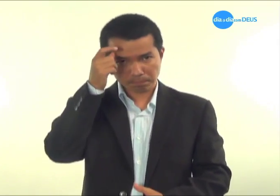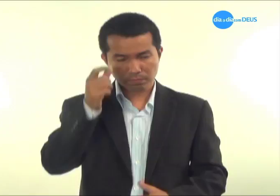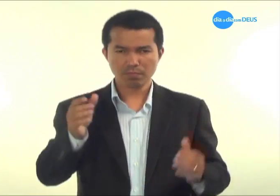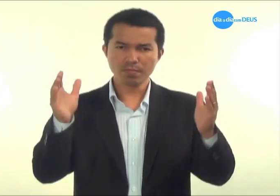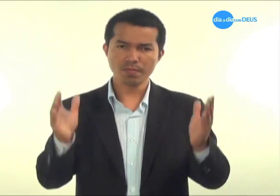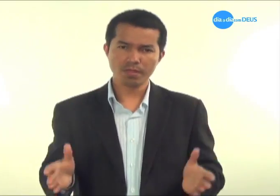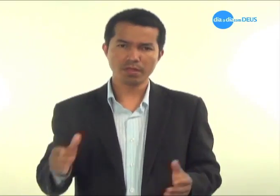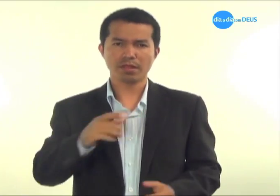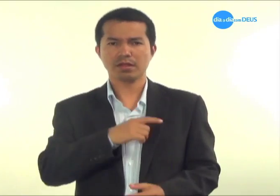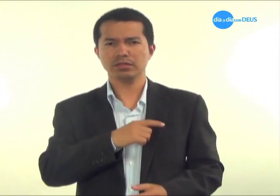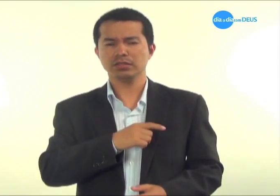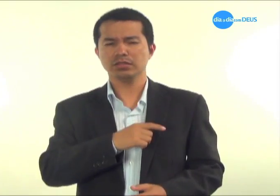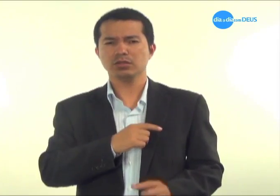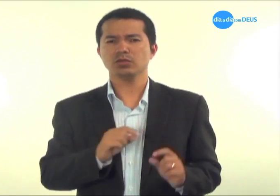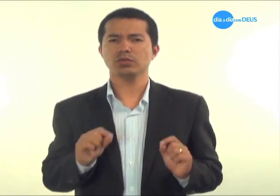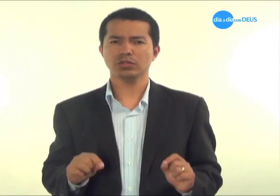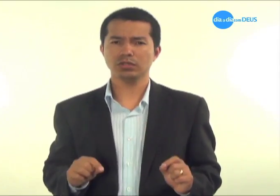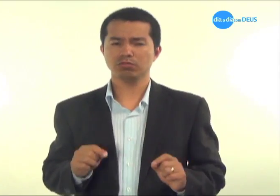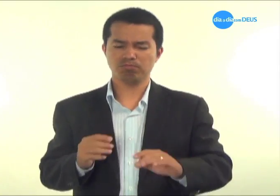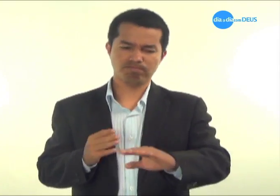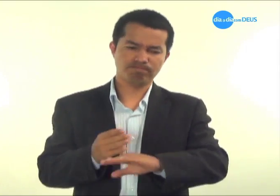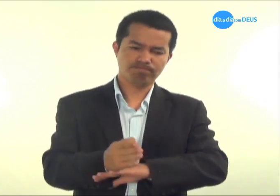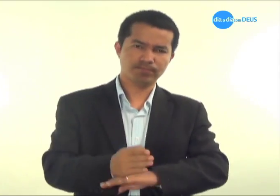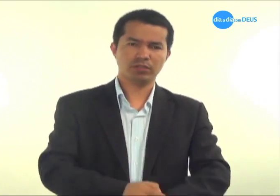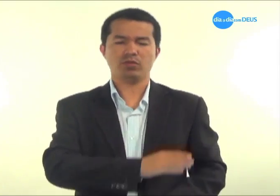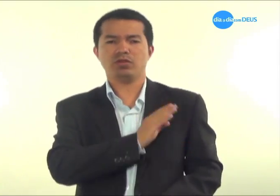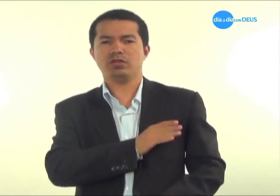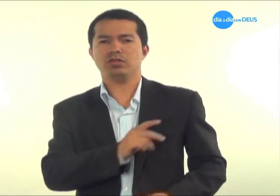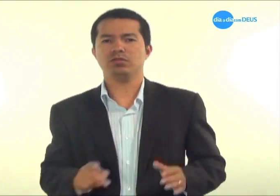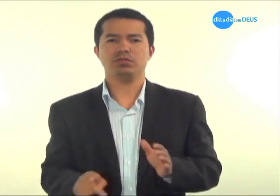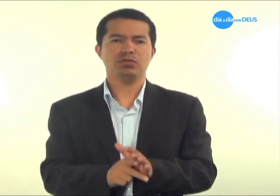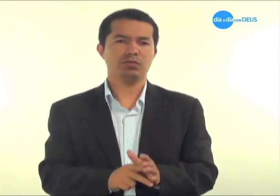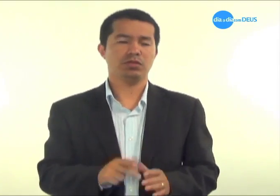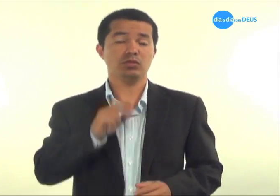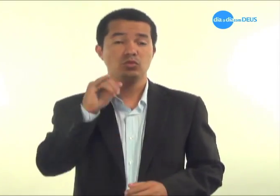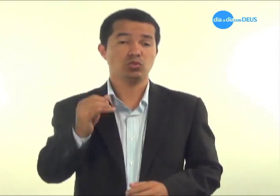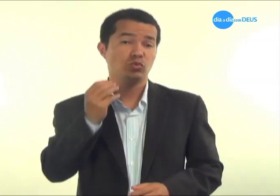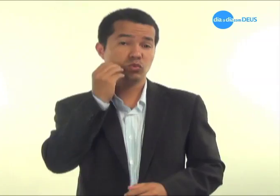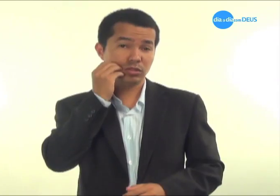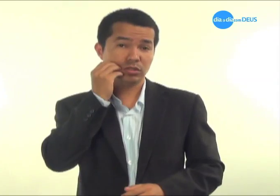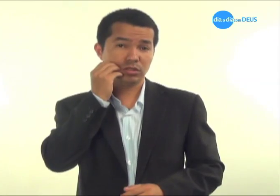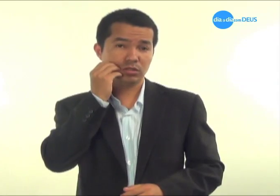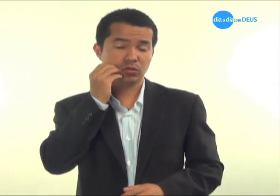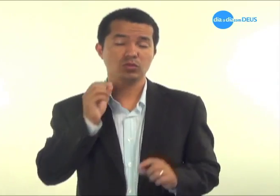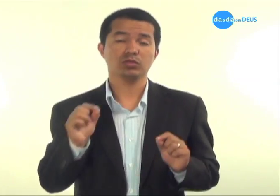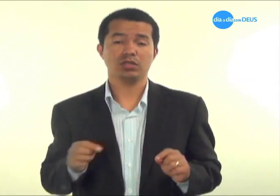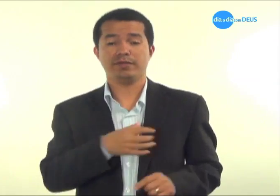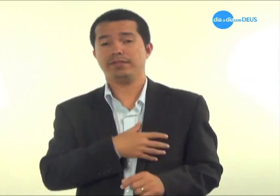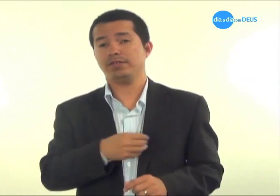o diabo já havia posto no coração de Judas, filho de Simão Iscariotes,